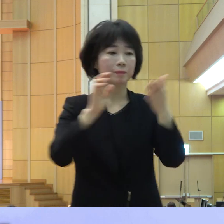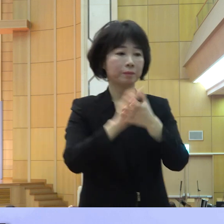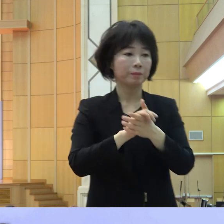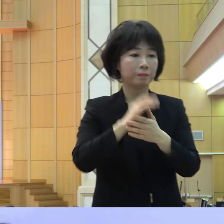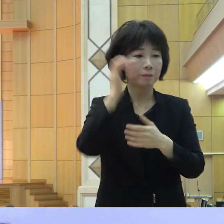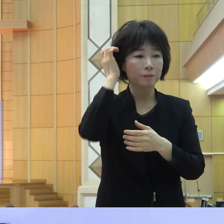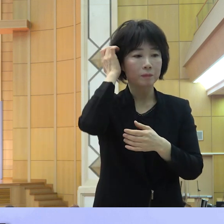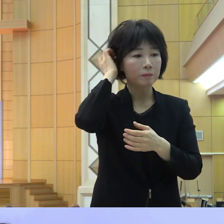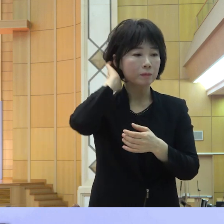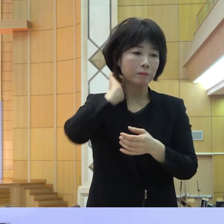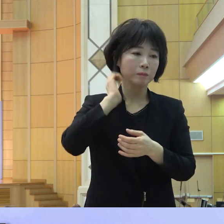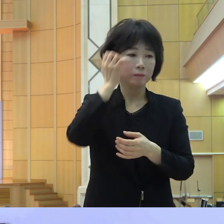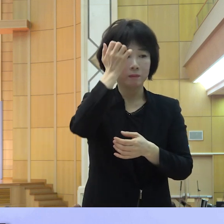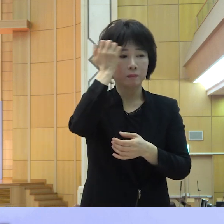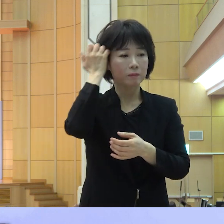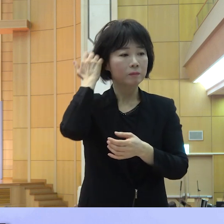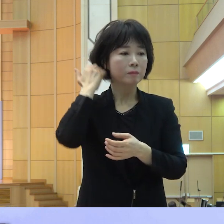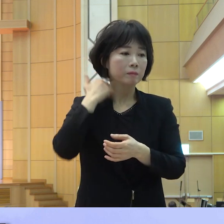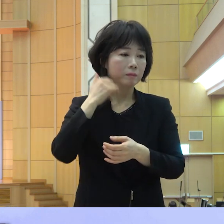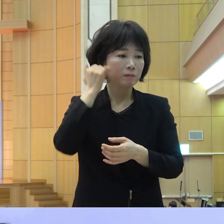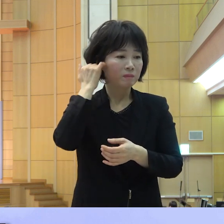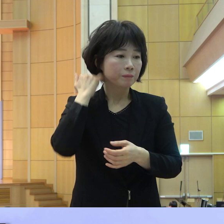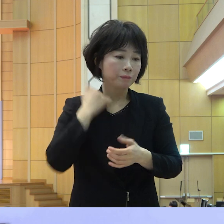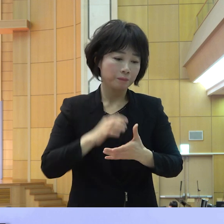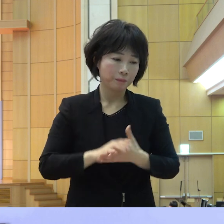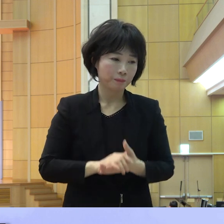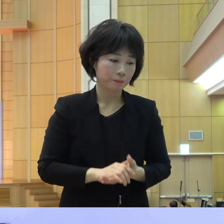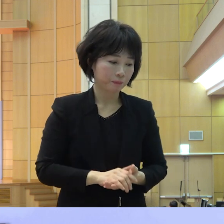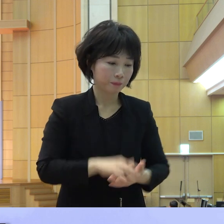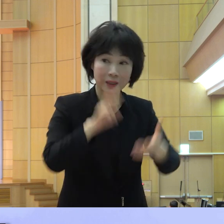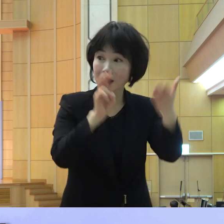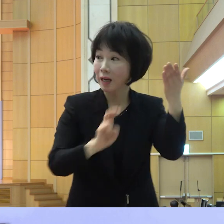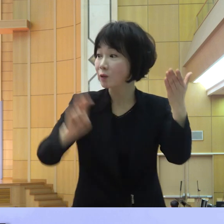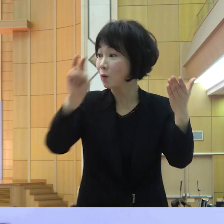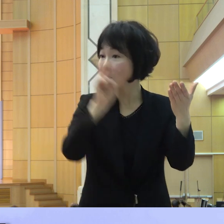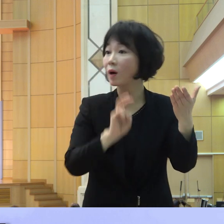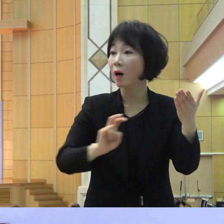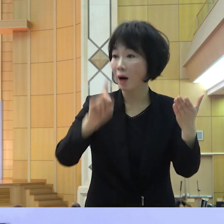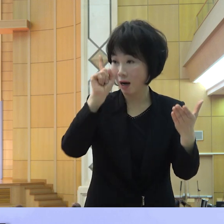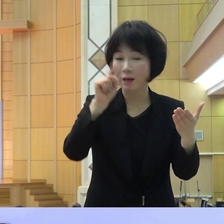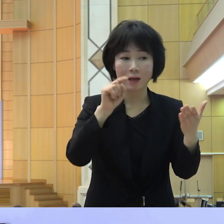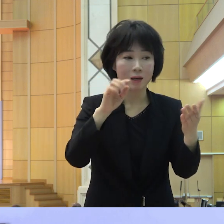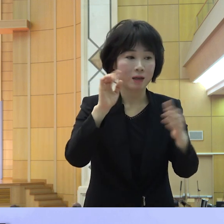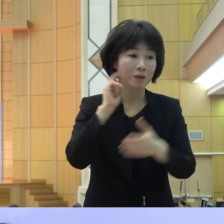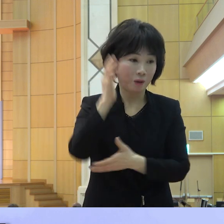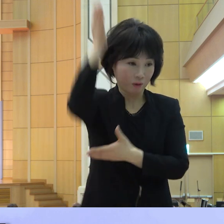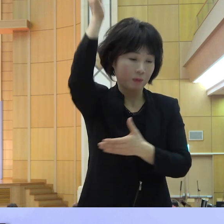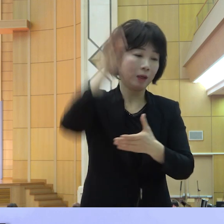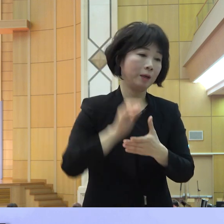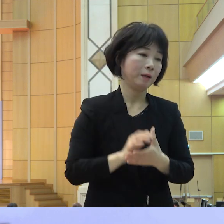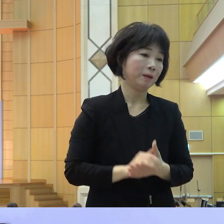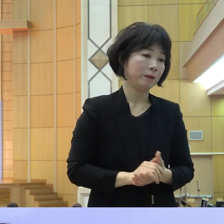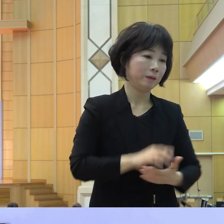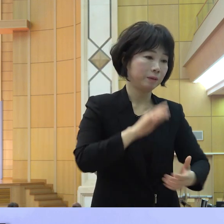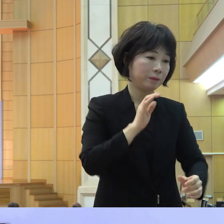복음성가죠. 예수께로 오시오, 요 찬양 하나 부르시고 기도하도록 하겠습니다.